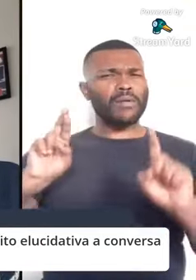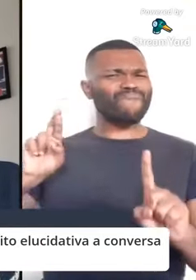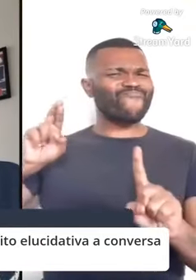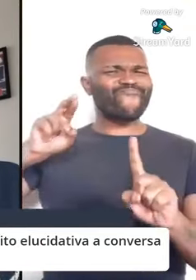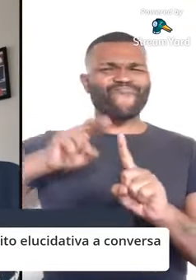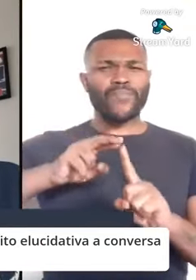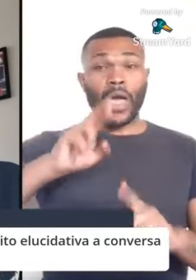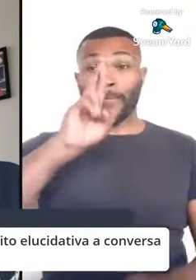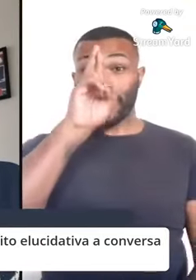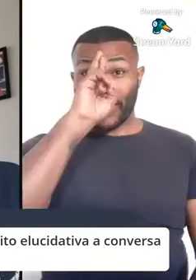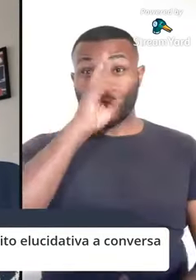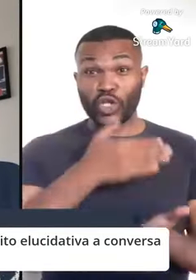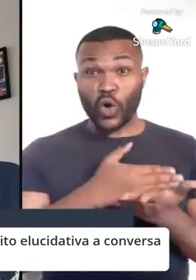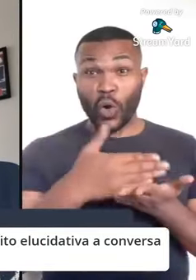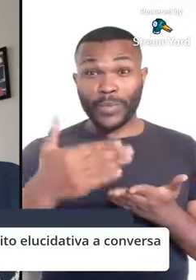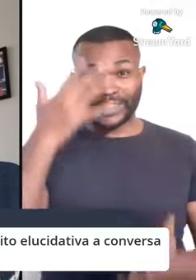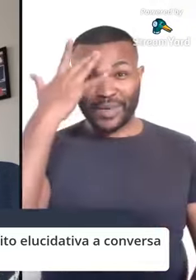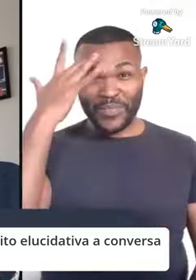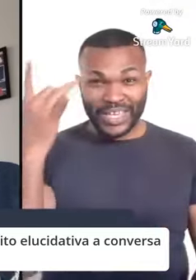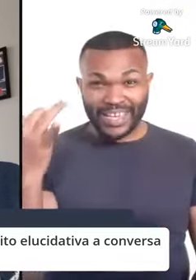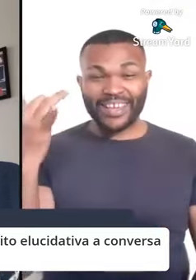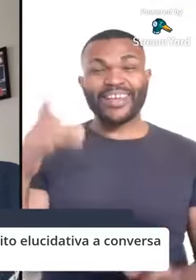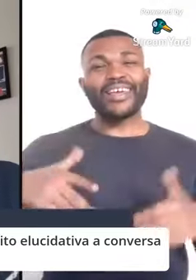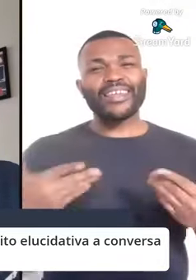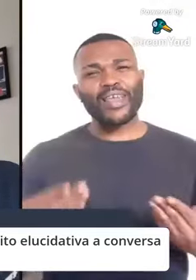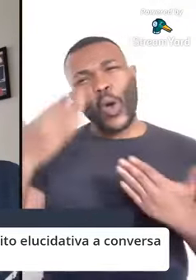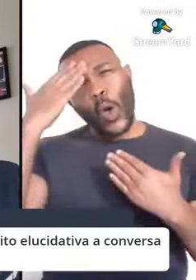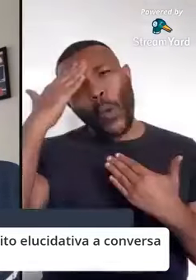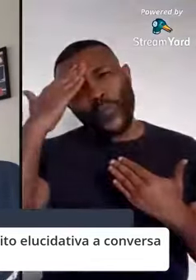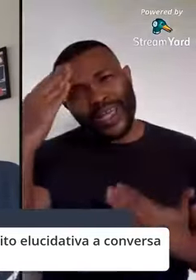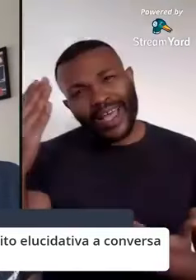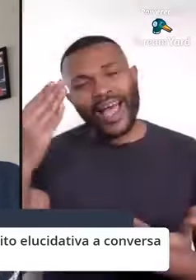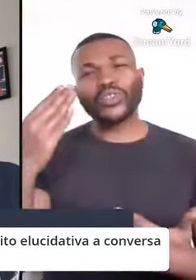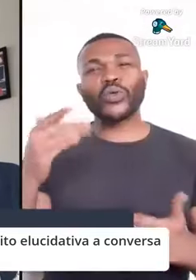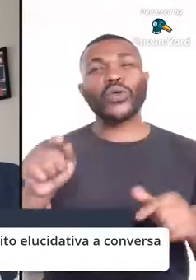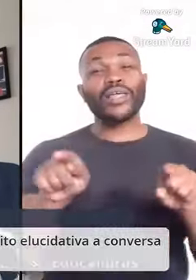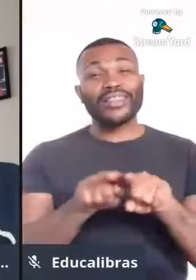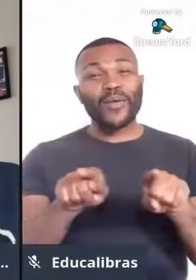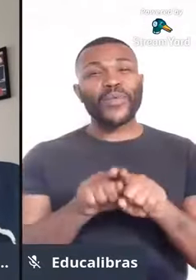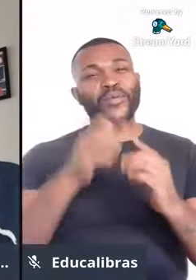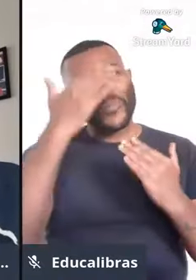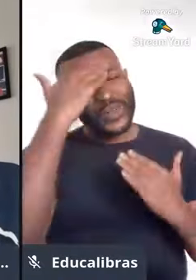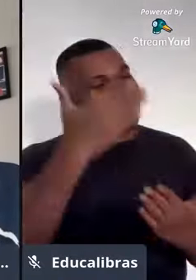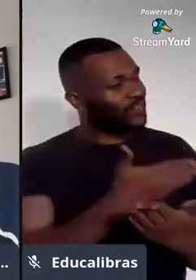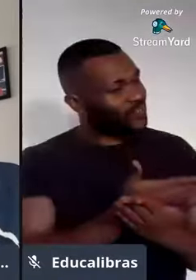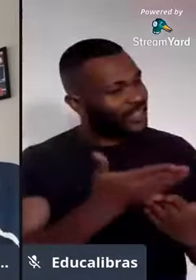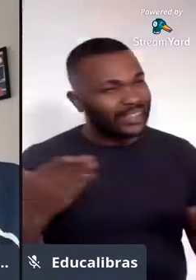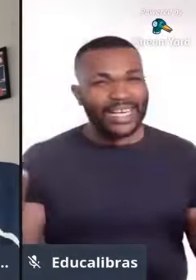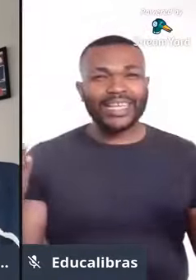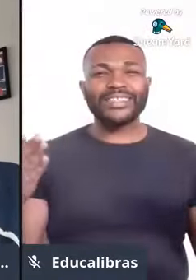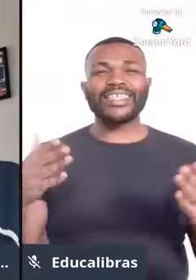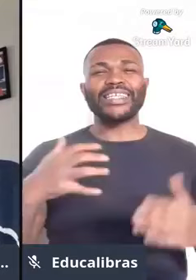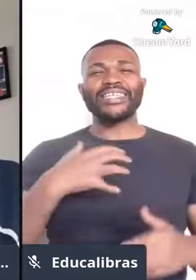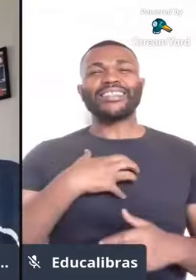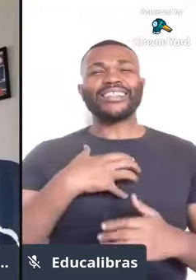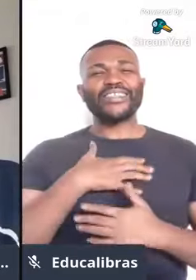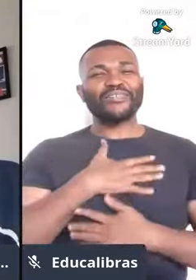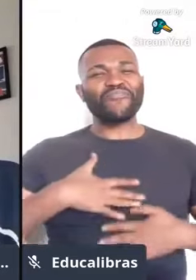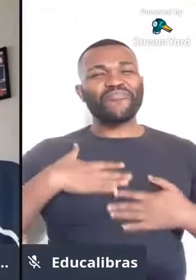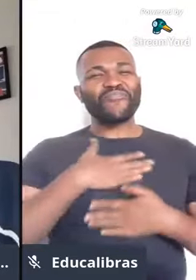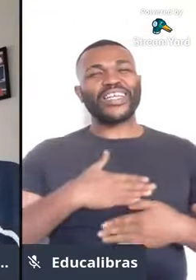meio-dia também. Ventura, mais uma vez, muito obrigado. Obrigado a vocês todos. Estou honrado por você estar aqui com a gente.